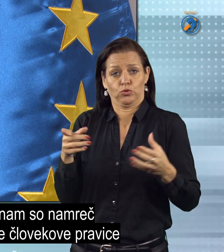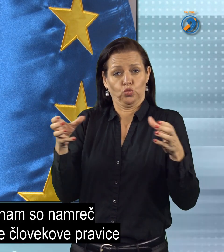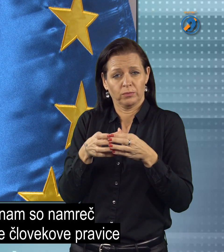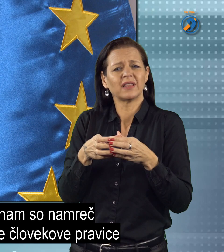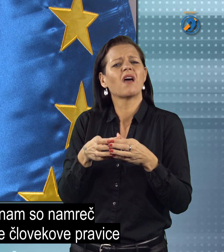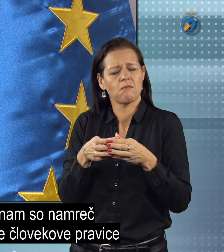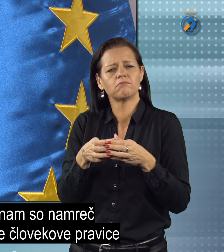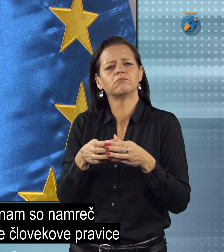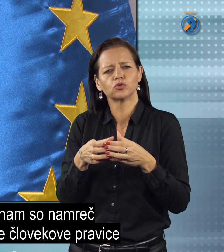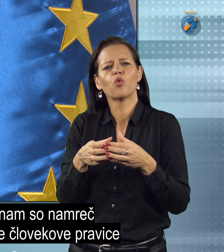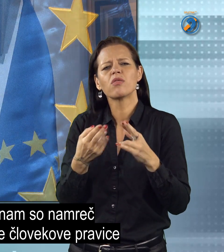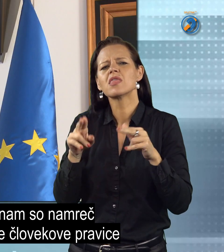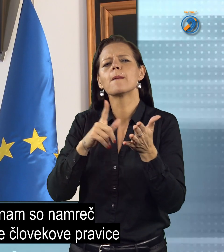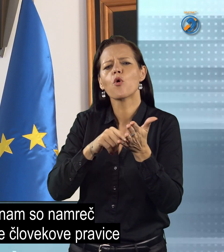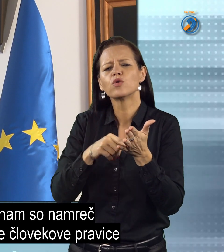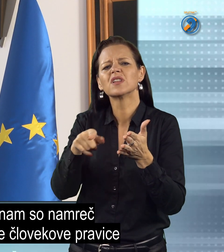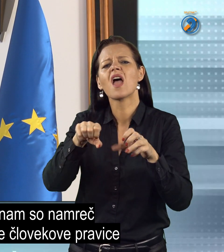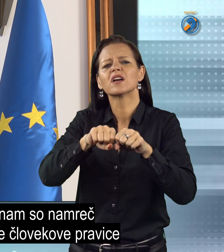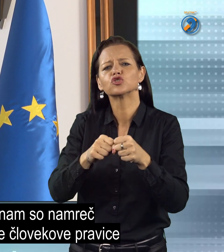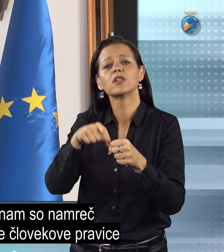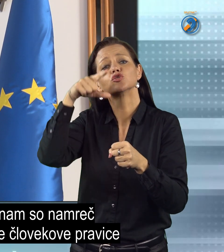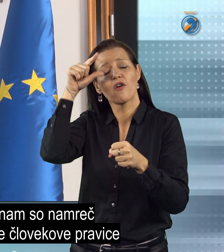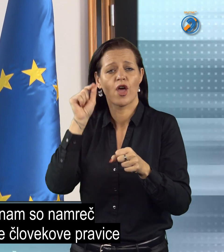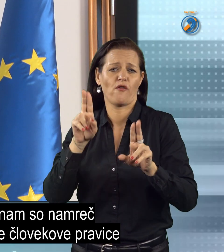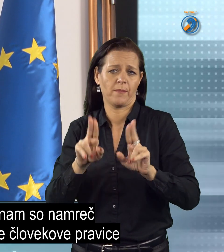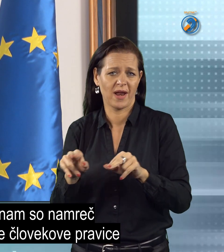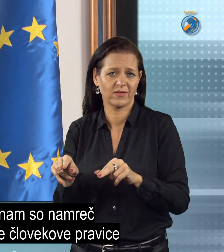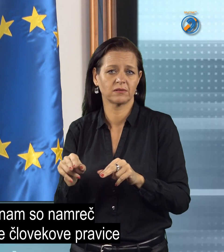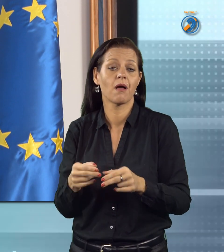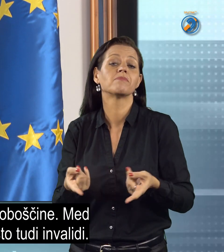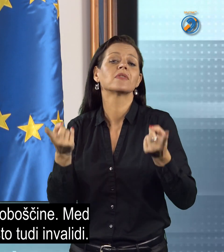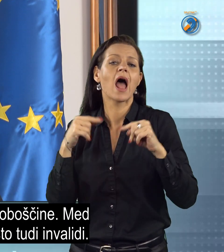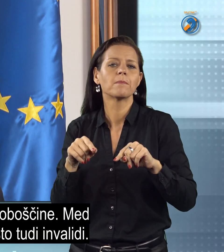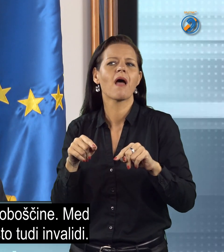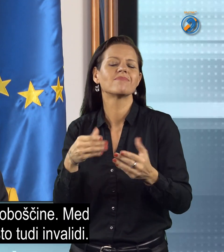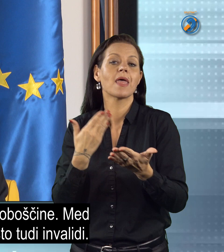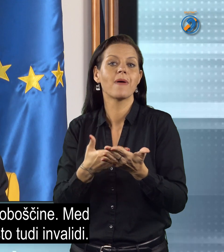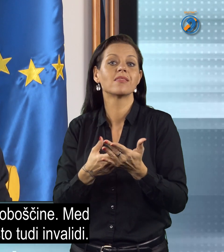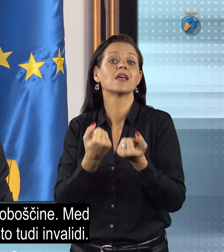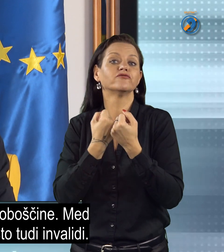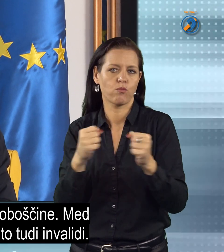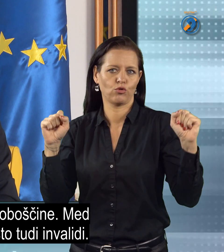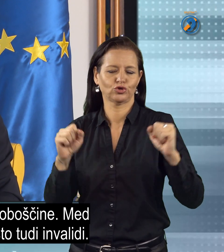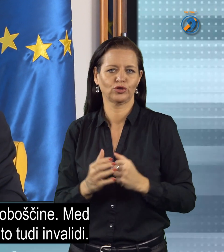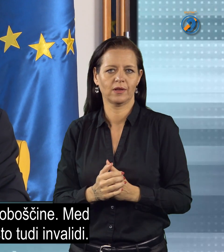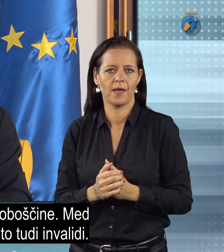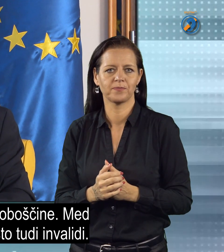Prav tem skupinam so namreč najpogosteje kršene človekove pravice ali temeljne svoboščine.